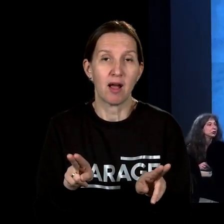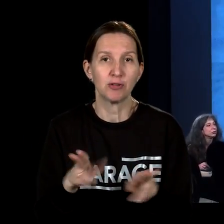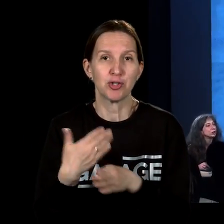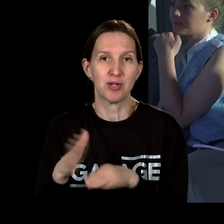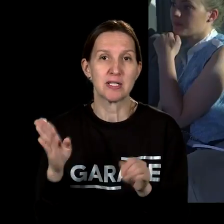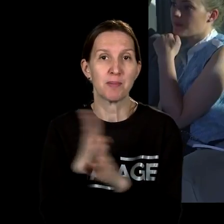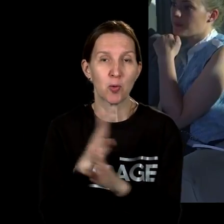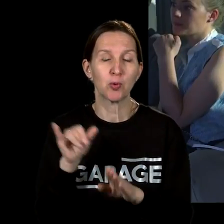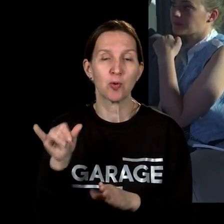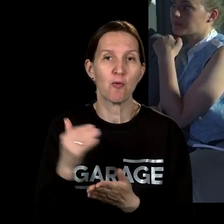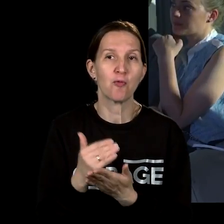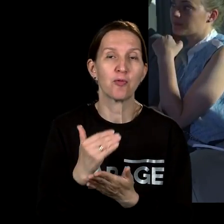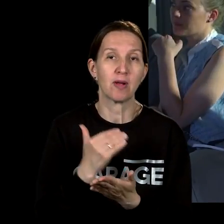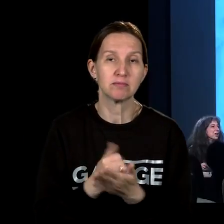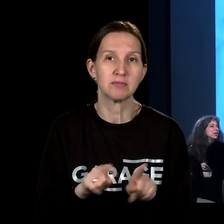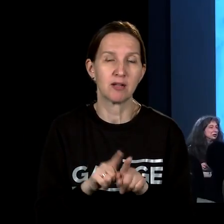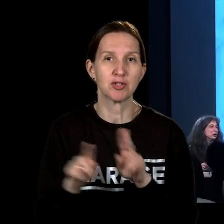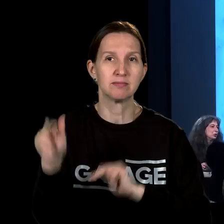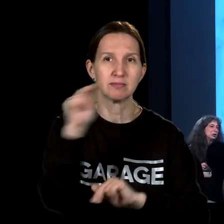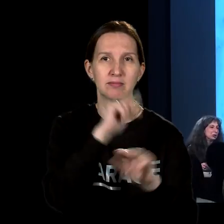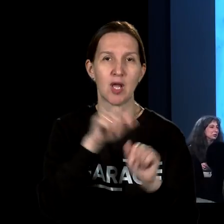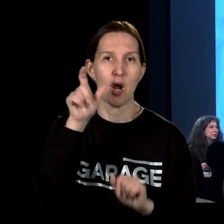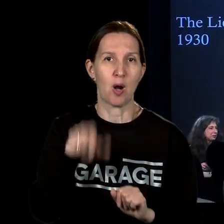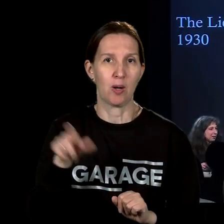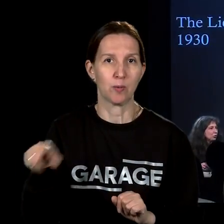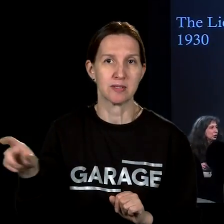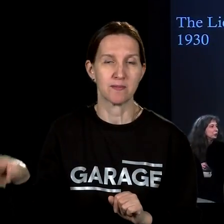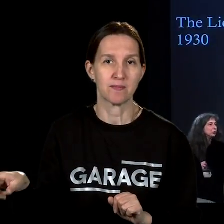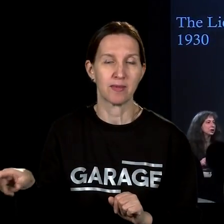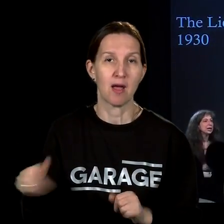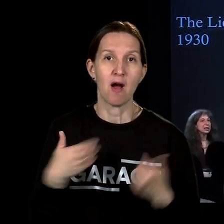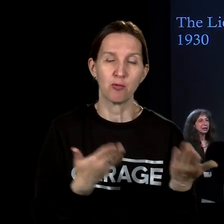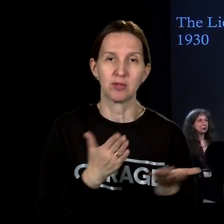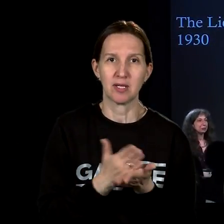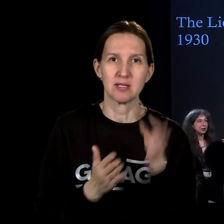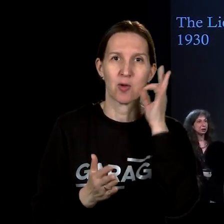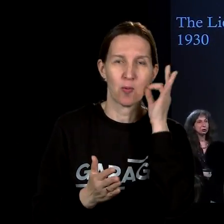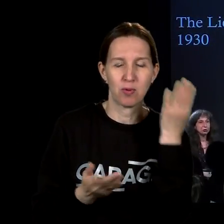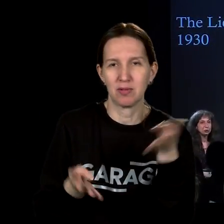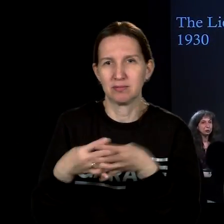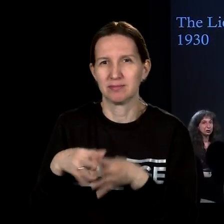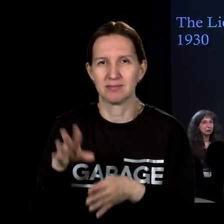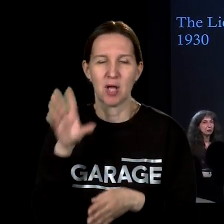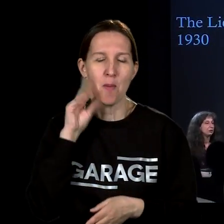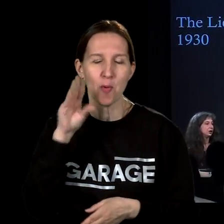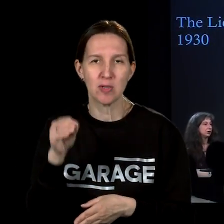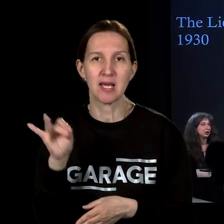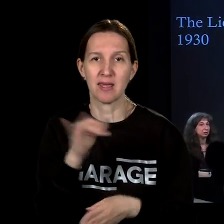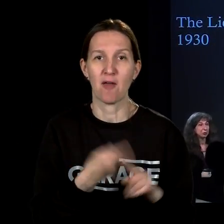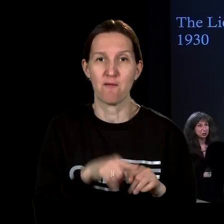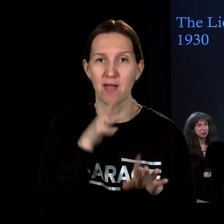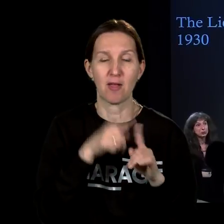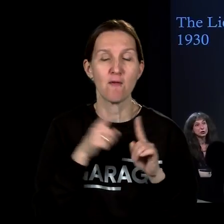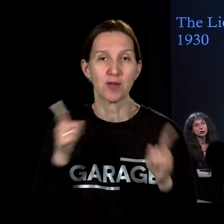него оказываются в конце концов и люди. Вот такой как бы котик-пёсик. И при этом у него в это время